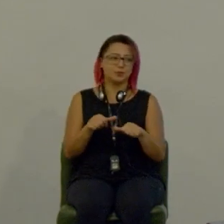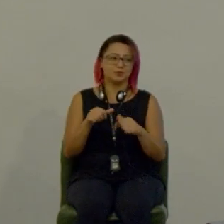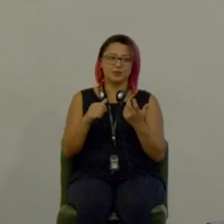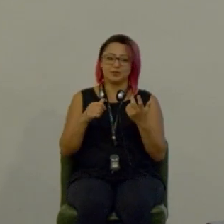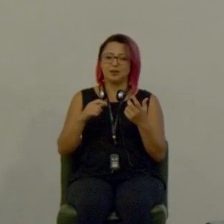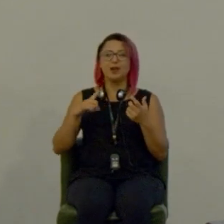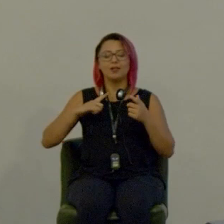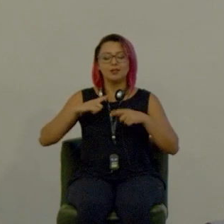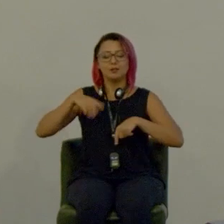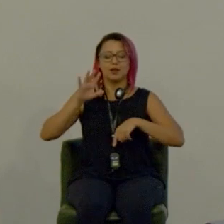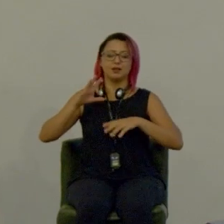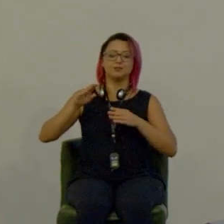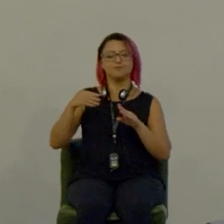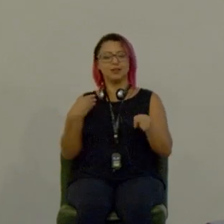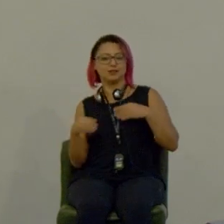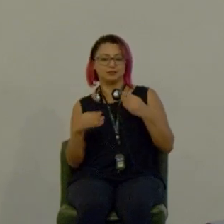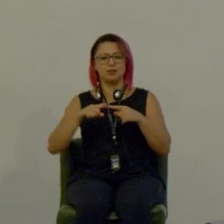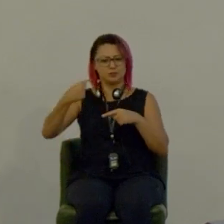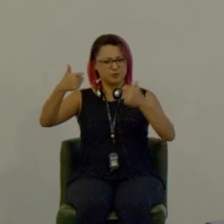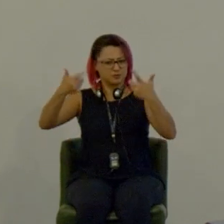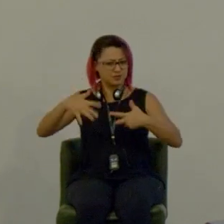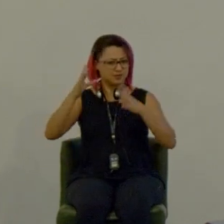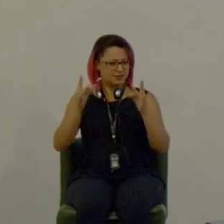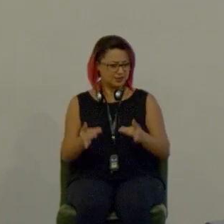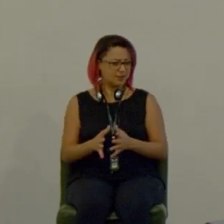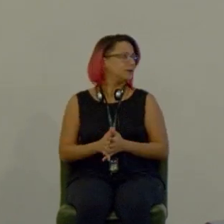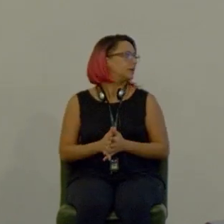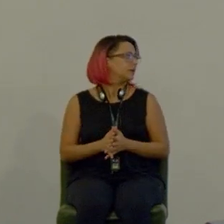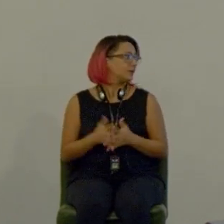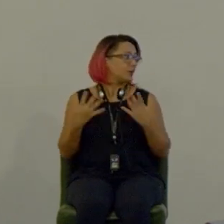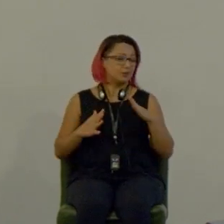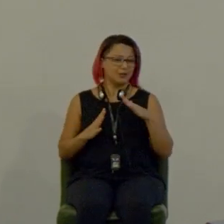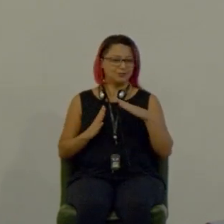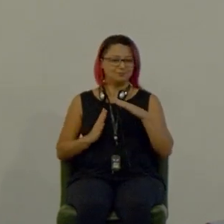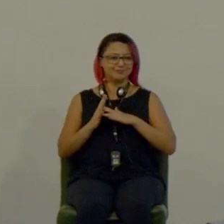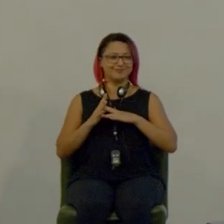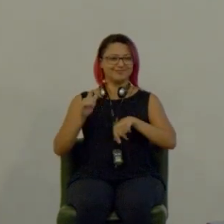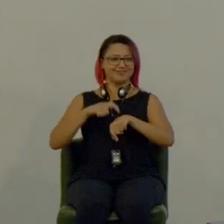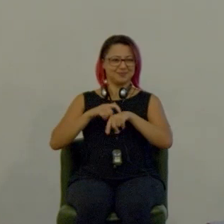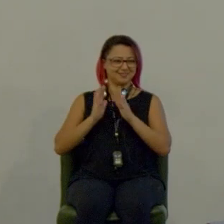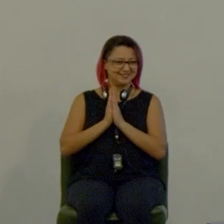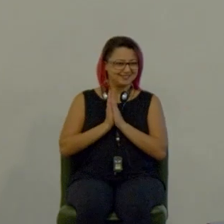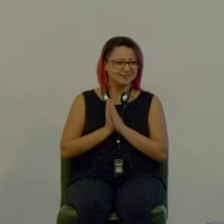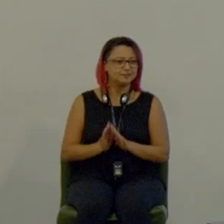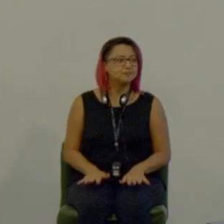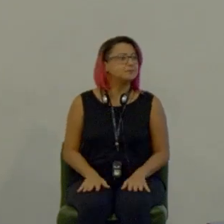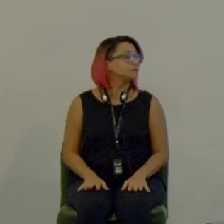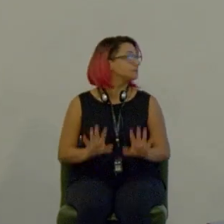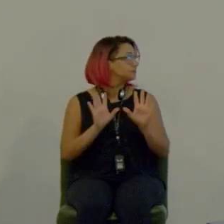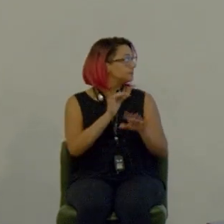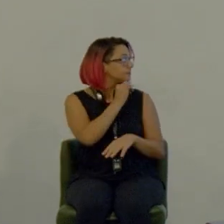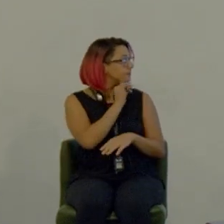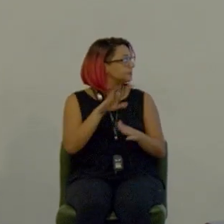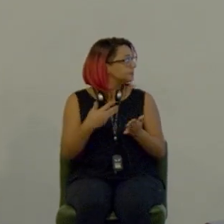mais flexível. Vou falar mais sobre isso daqui a pouquinho. Só não quero estourar o tempo aqui também, né? Por exemplo, e até